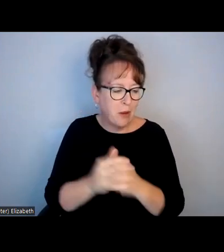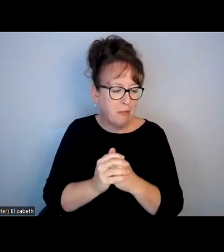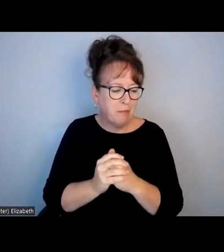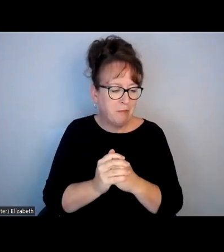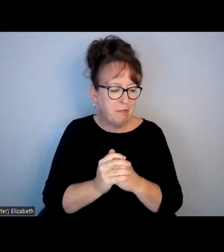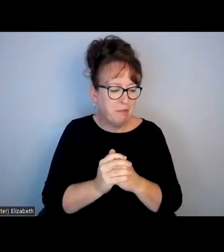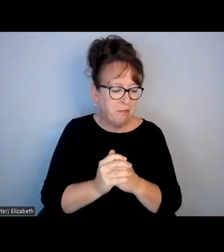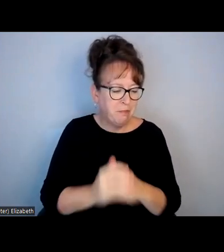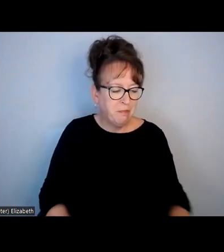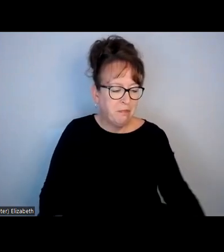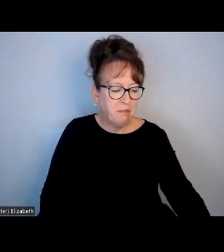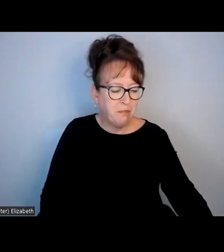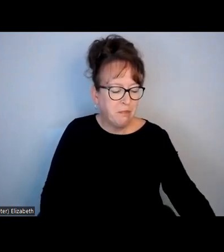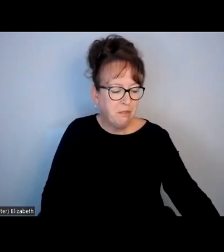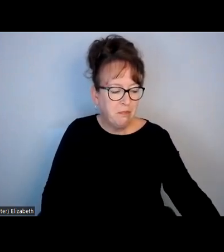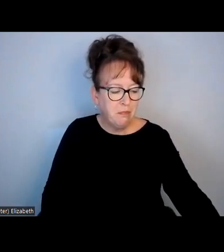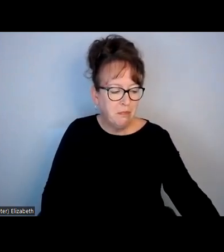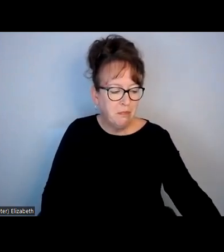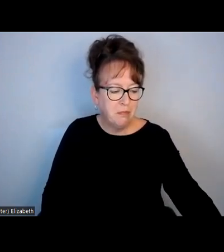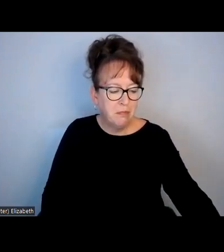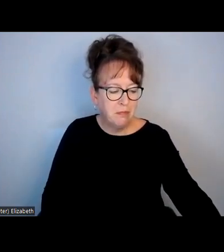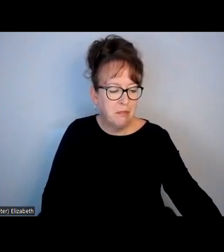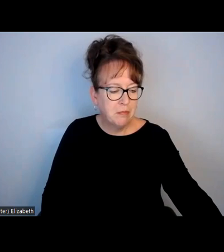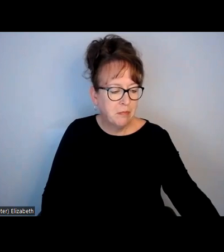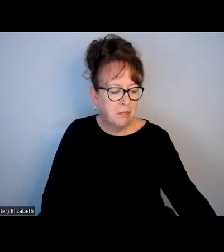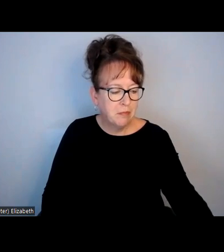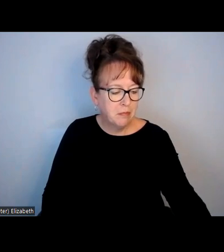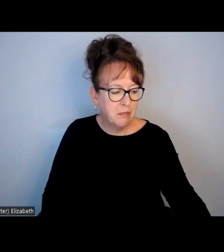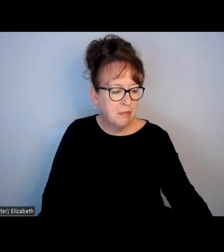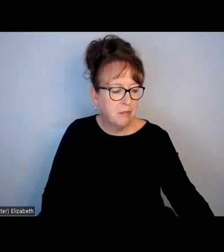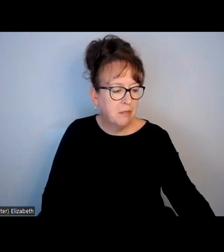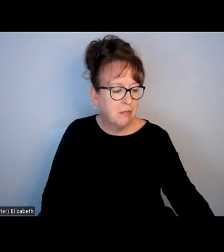sí sí okay Así